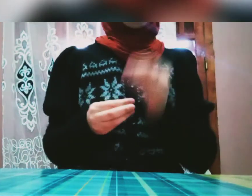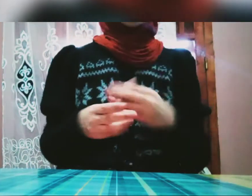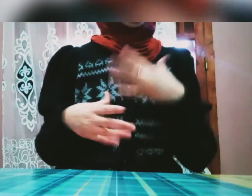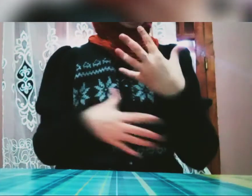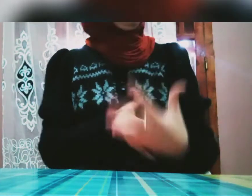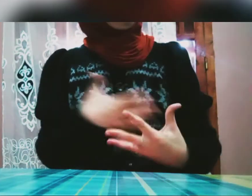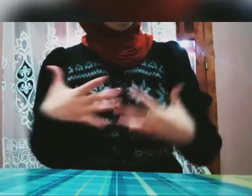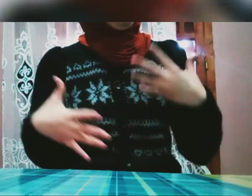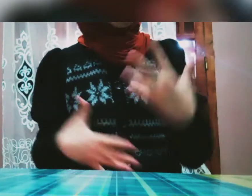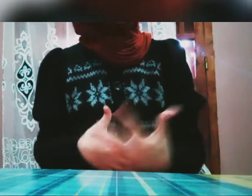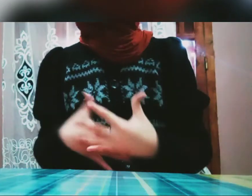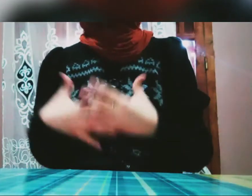نقرا على المشروع،